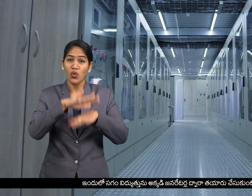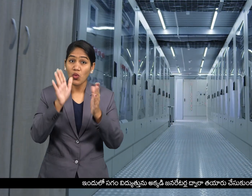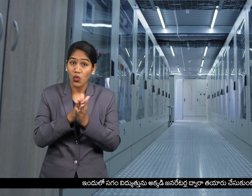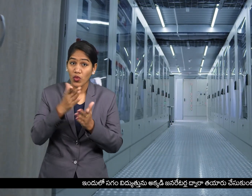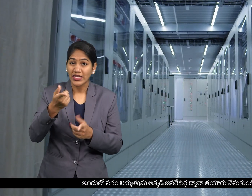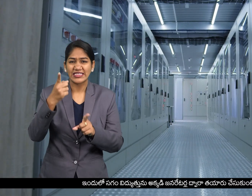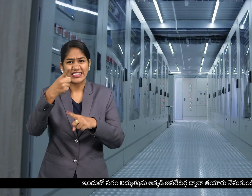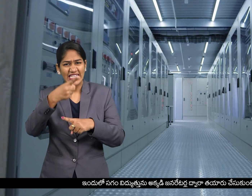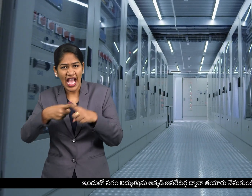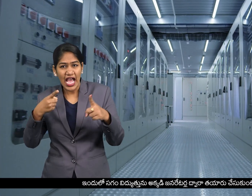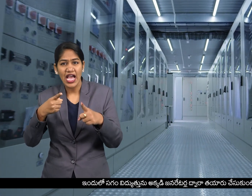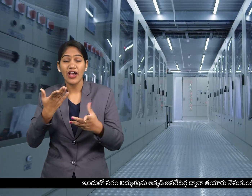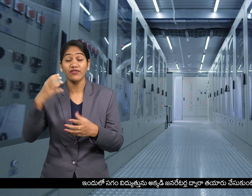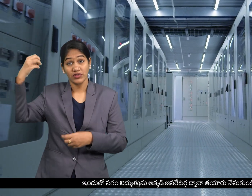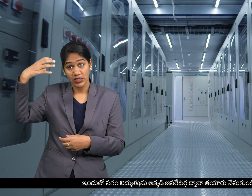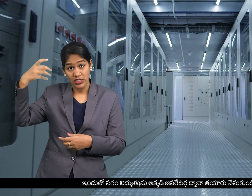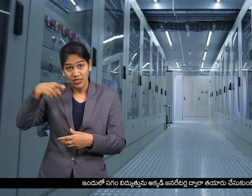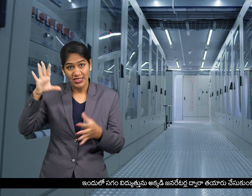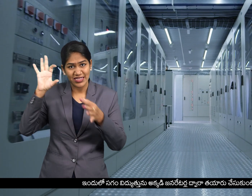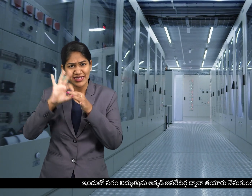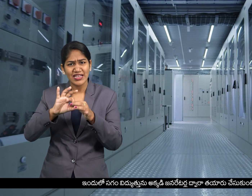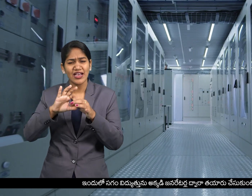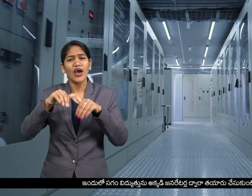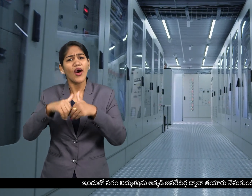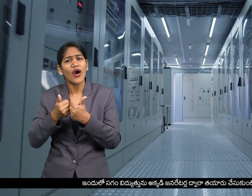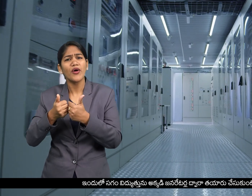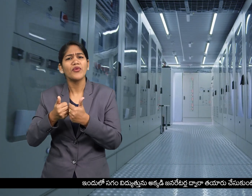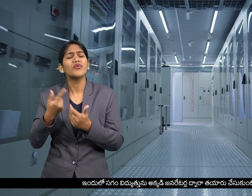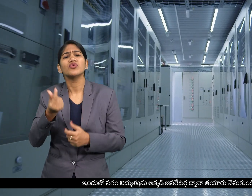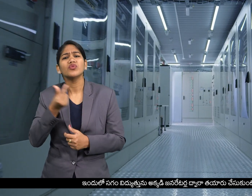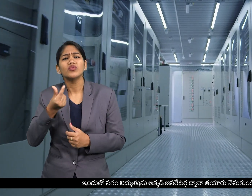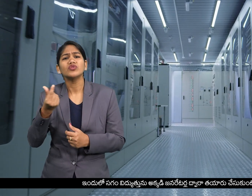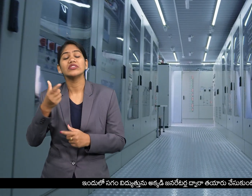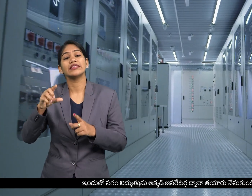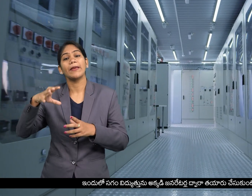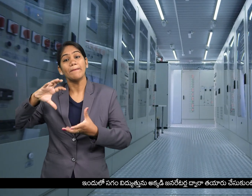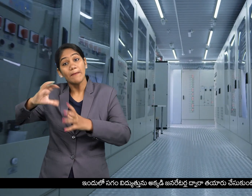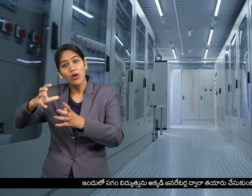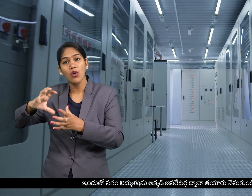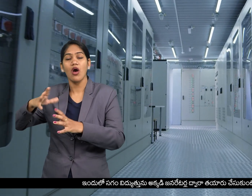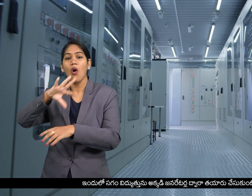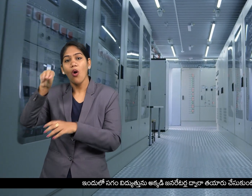ఇందులో సగం విద్యుత్ను అక్కడి జనరేటర్ల ద్వారా తయారు చేసుకుంటారు.